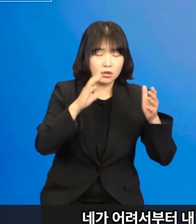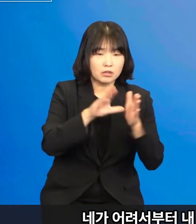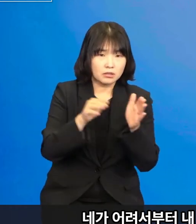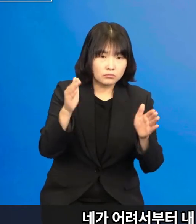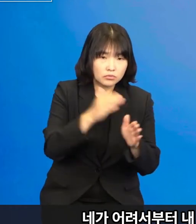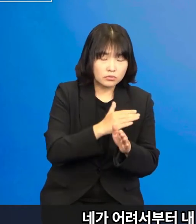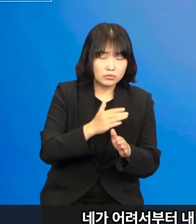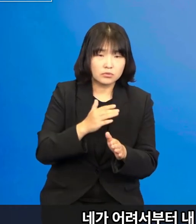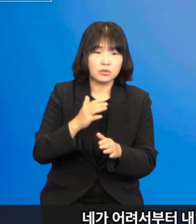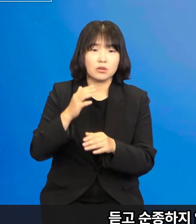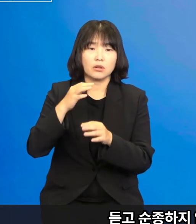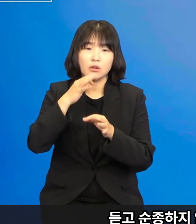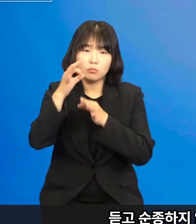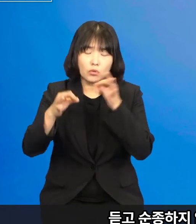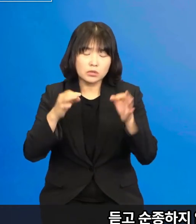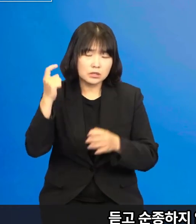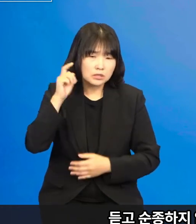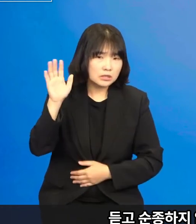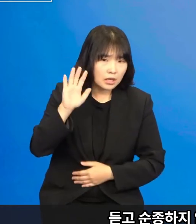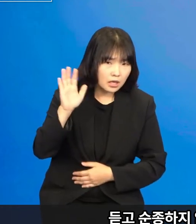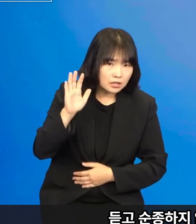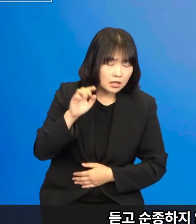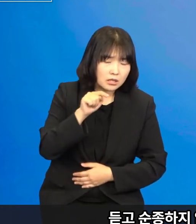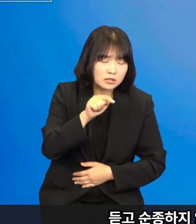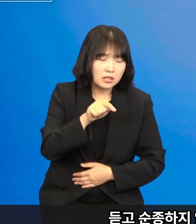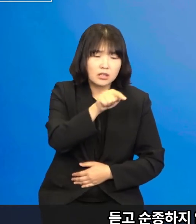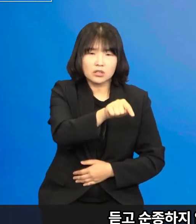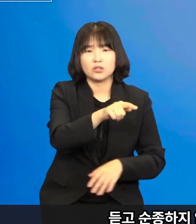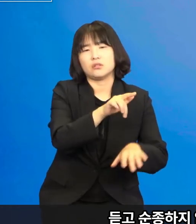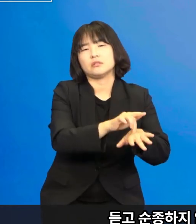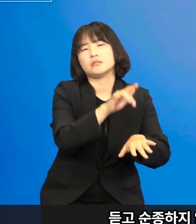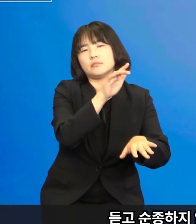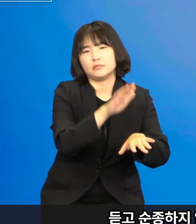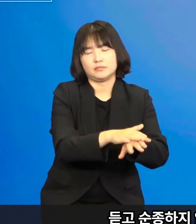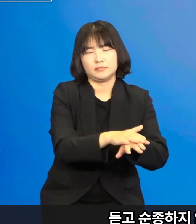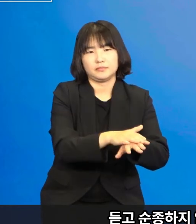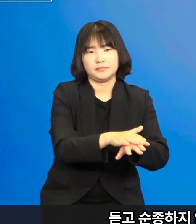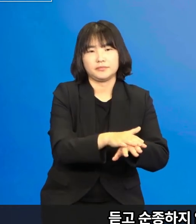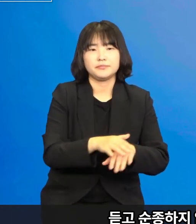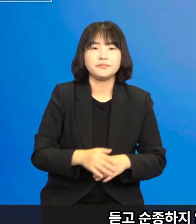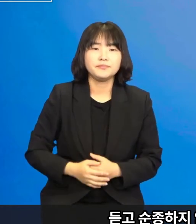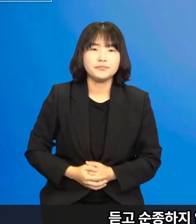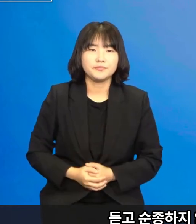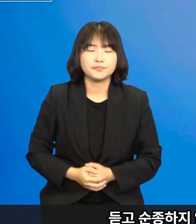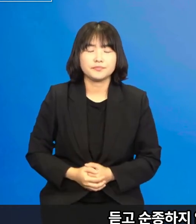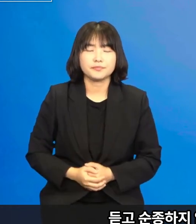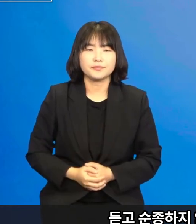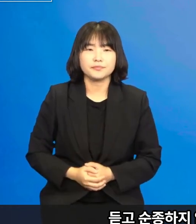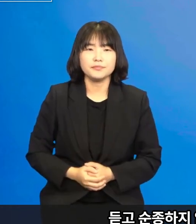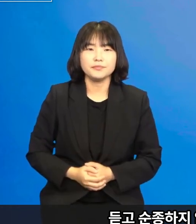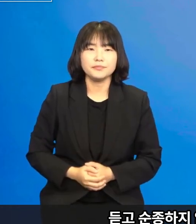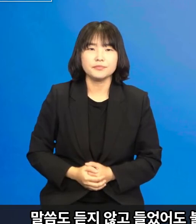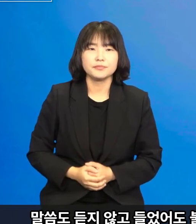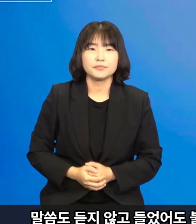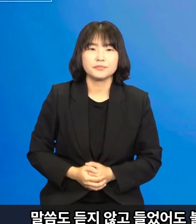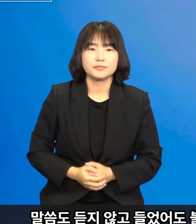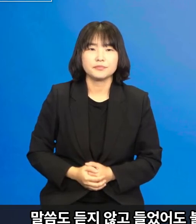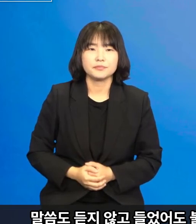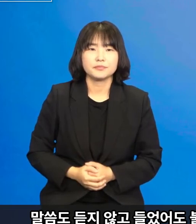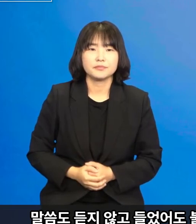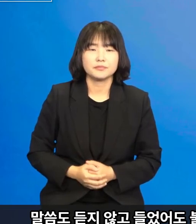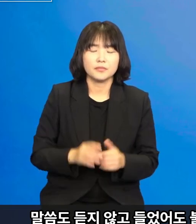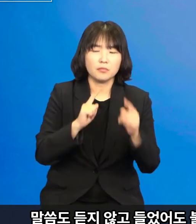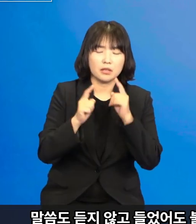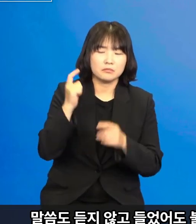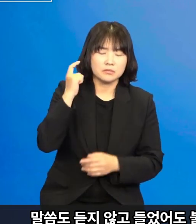목소리를 청종하지 아니함이, 듣고 순종하지 않는 것이 너의 습관이라. 말씀도